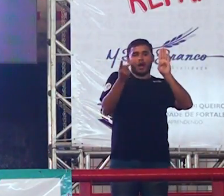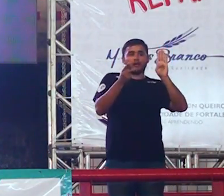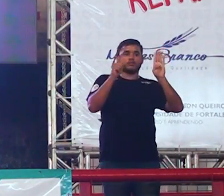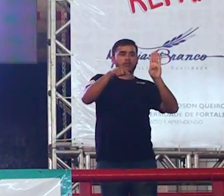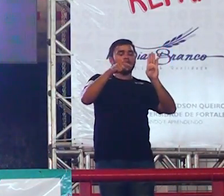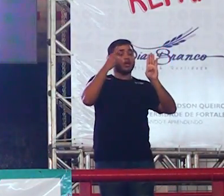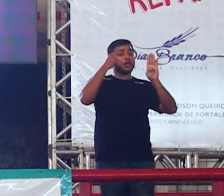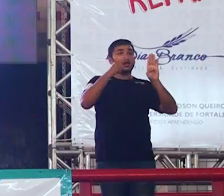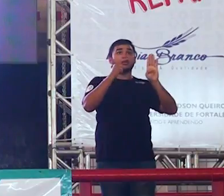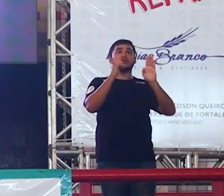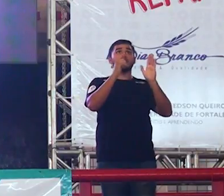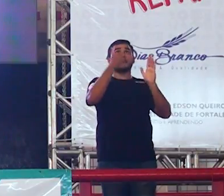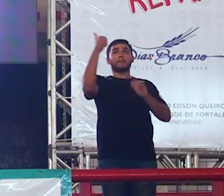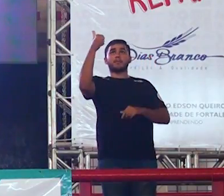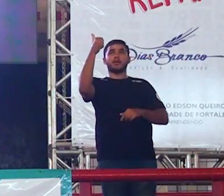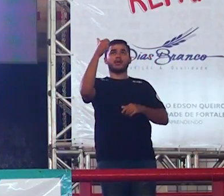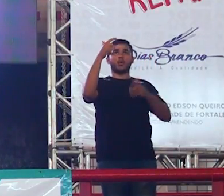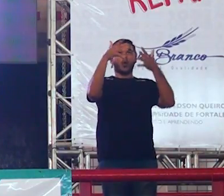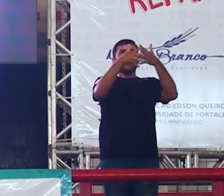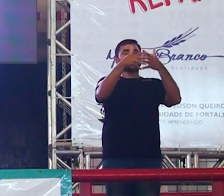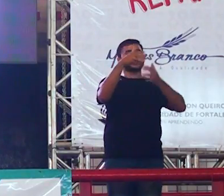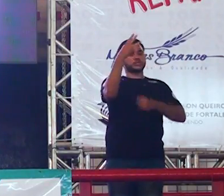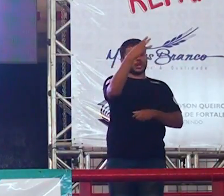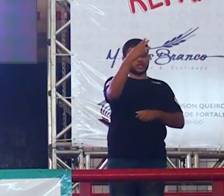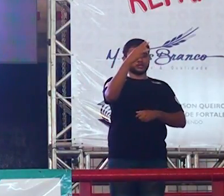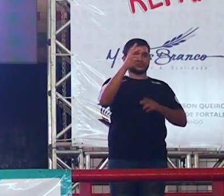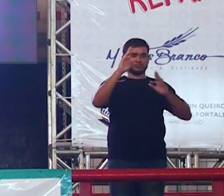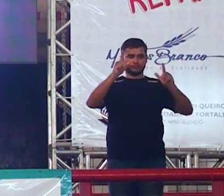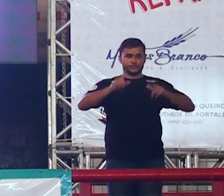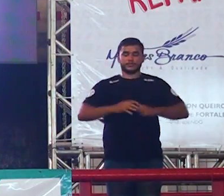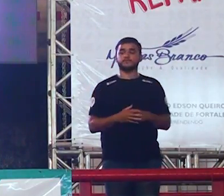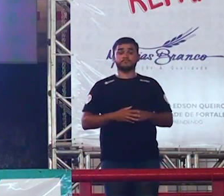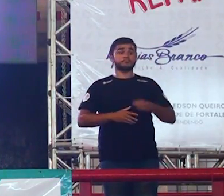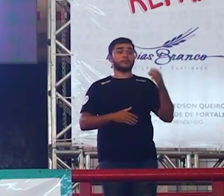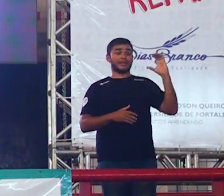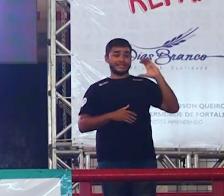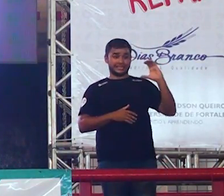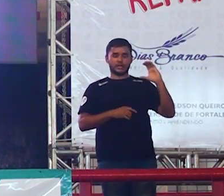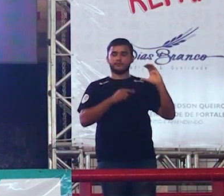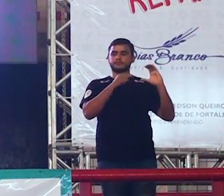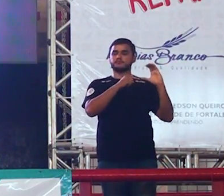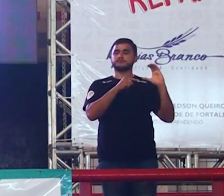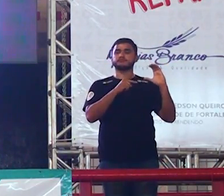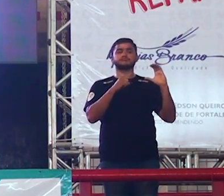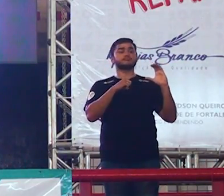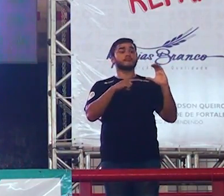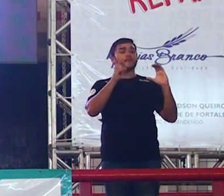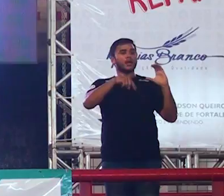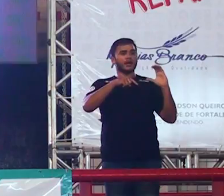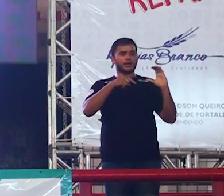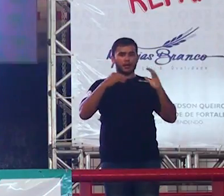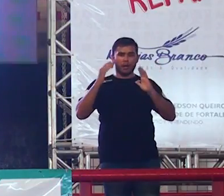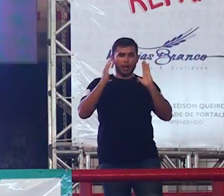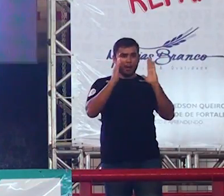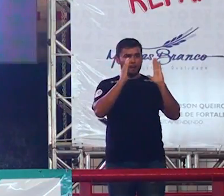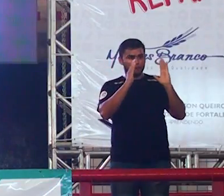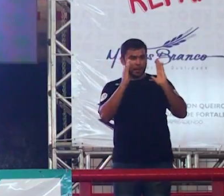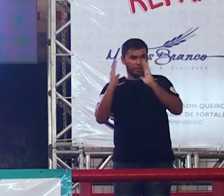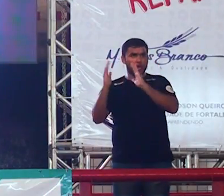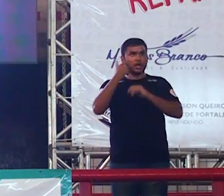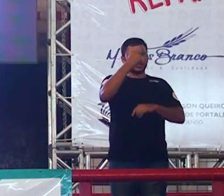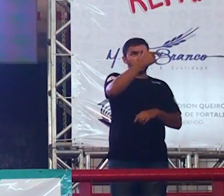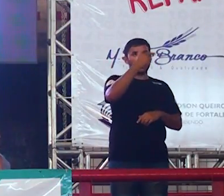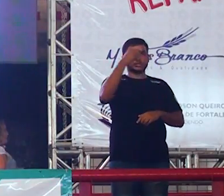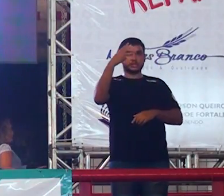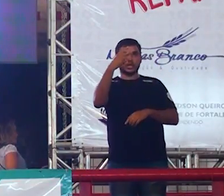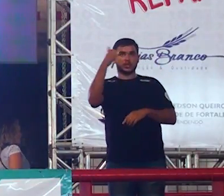número 3. Item C. A liberação de espermatozoides ocorre na sequência 2,